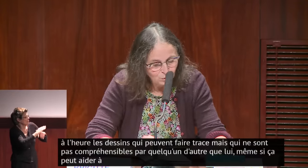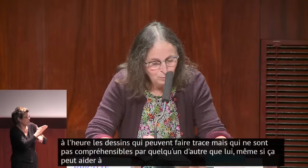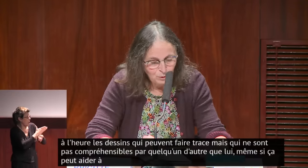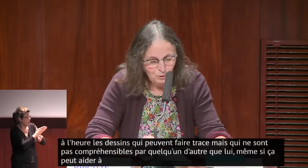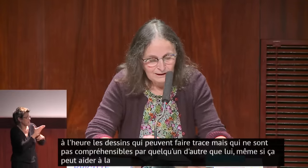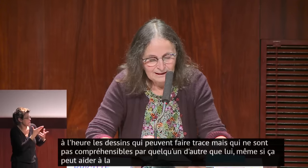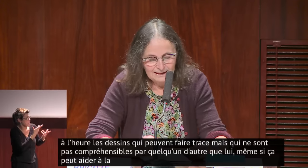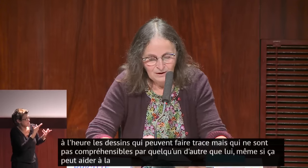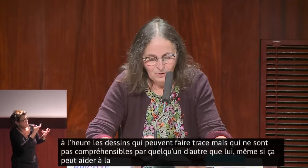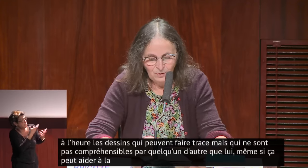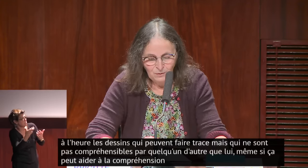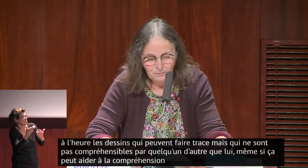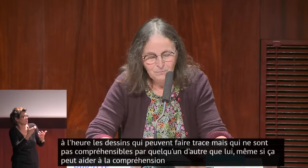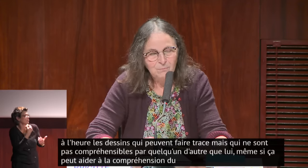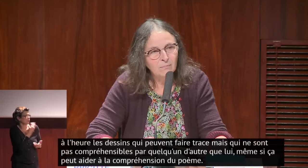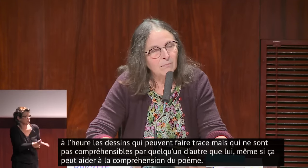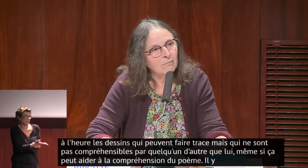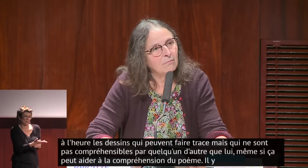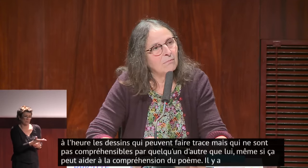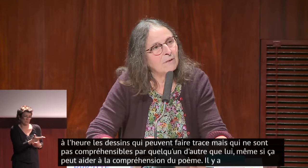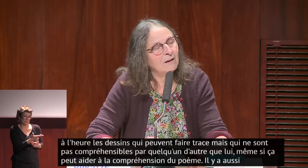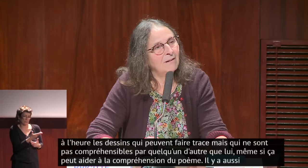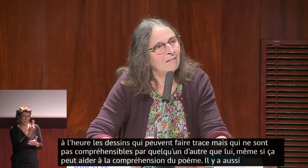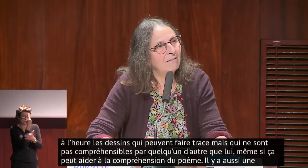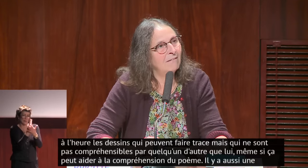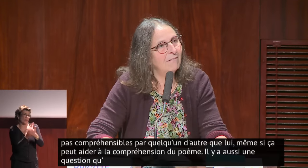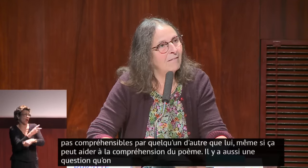question qu'on se pose, c'est